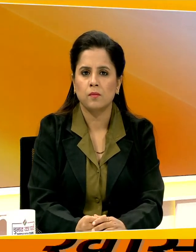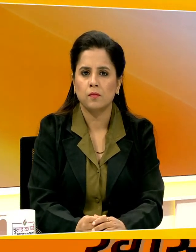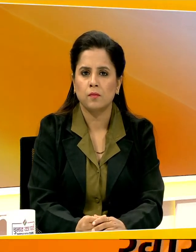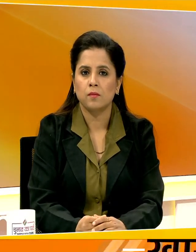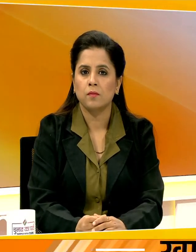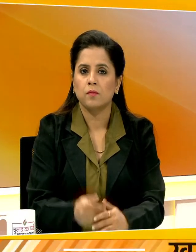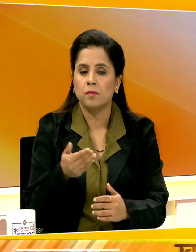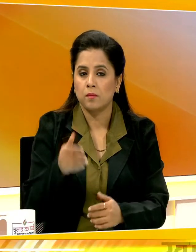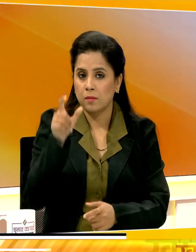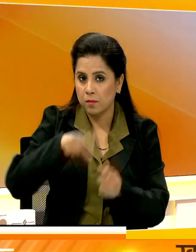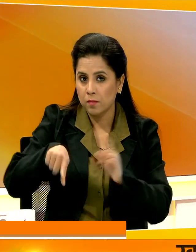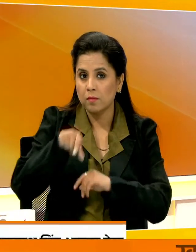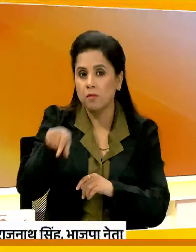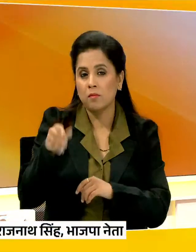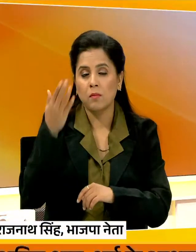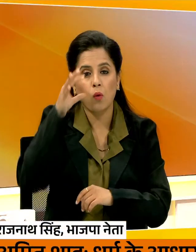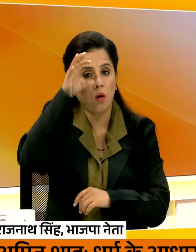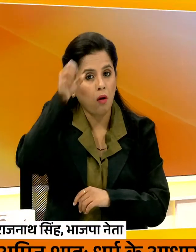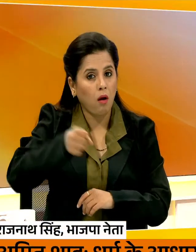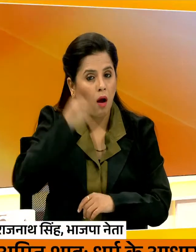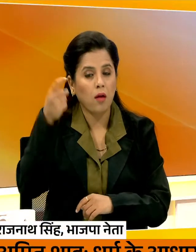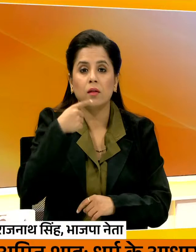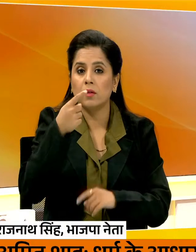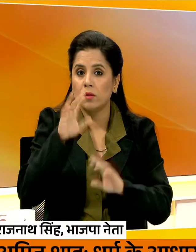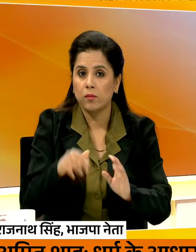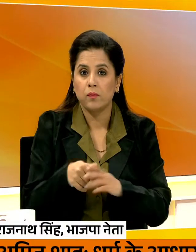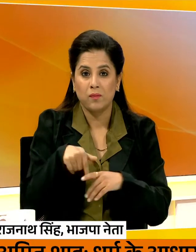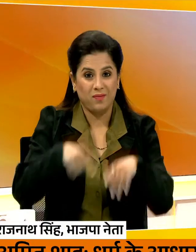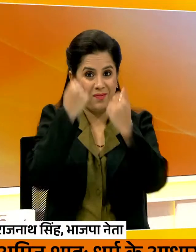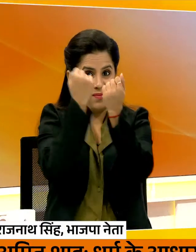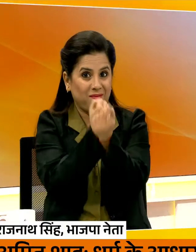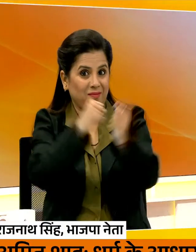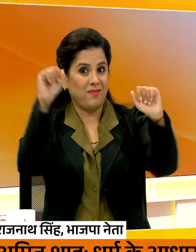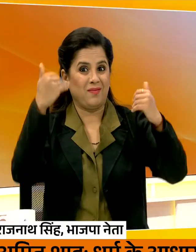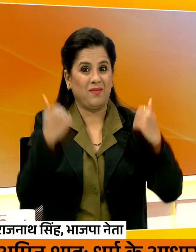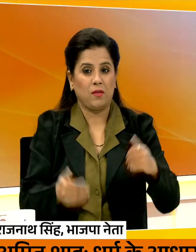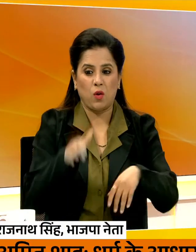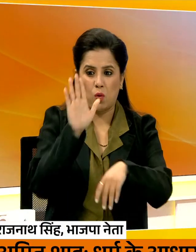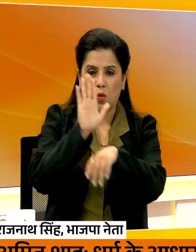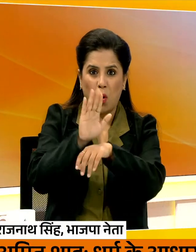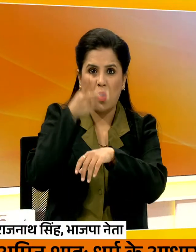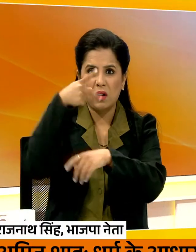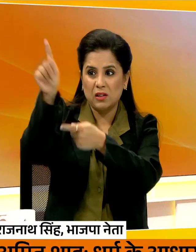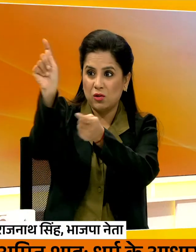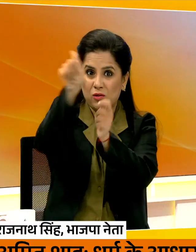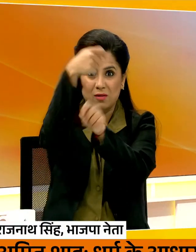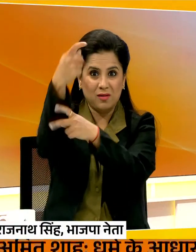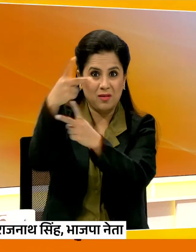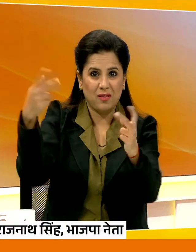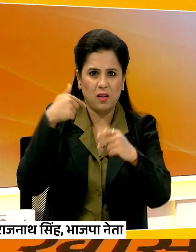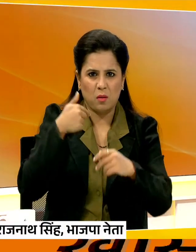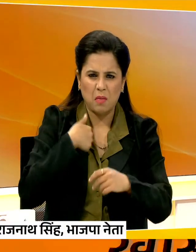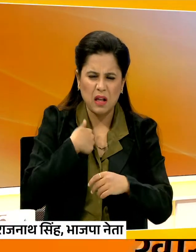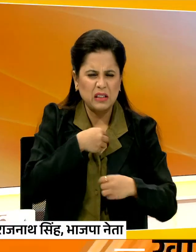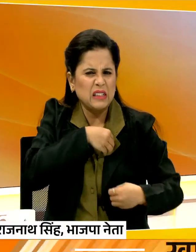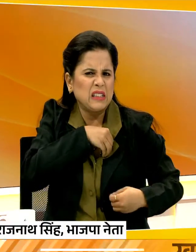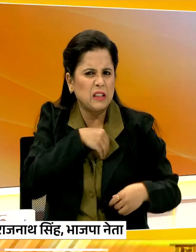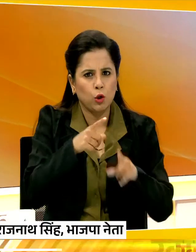तो उसमें महात्मा गांधी ने कहा था कि आजादी के लिए कांग्रेस के झंडों के तले हमने संघर्ष किया है।